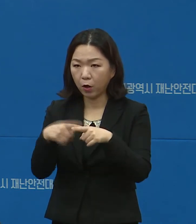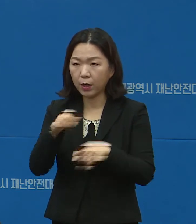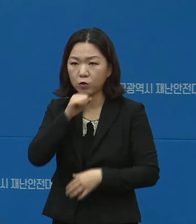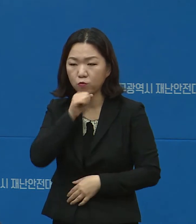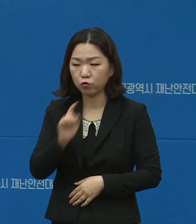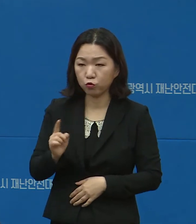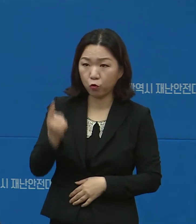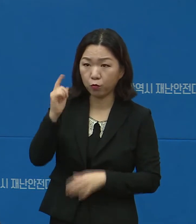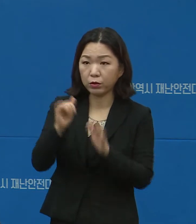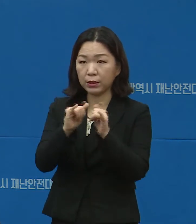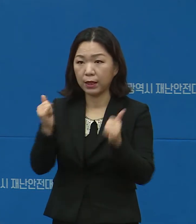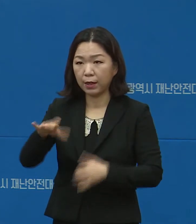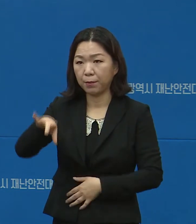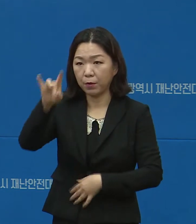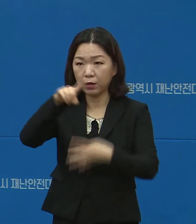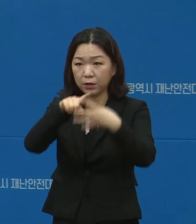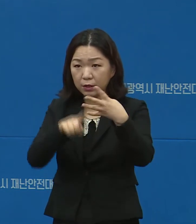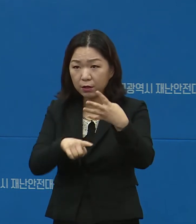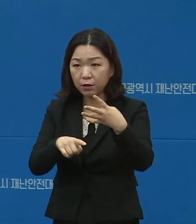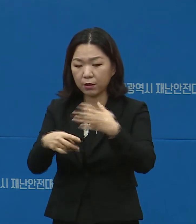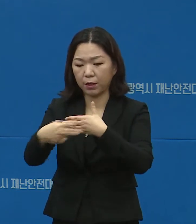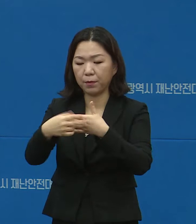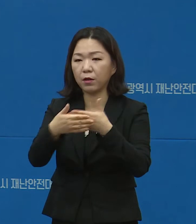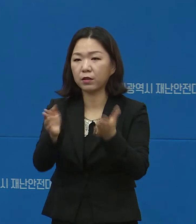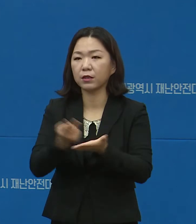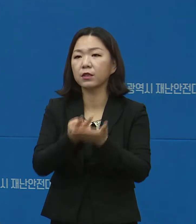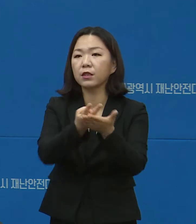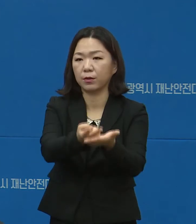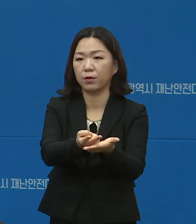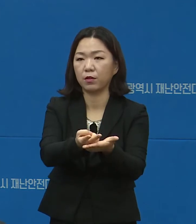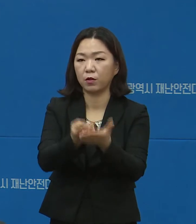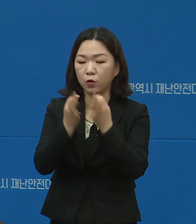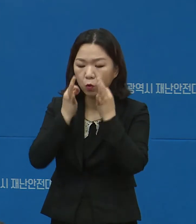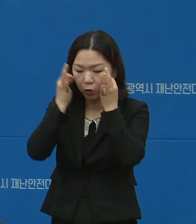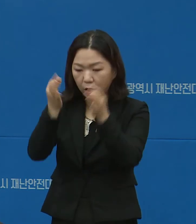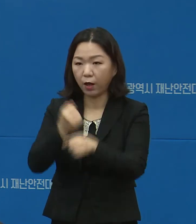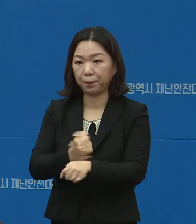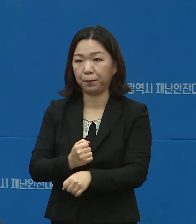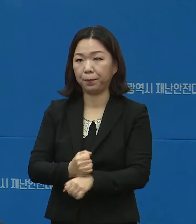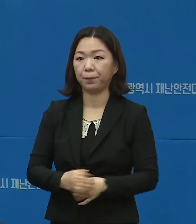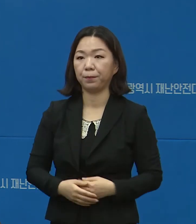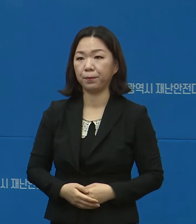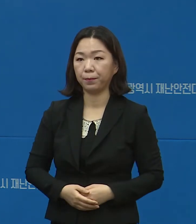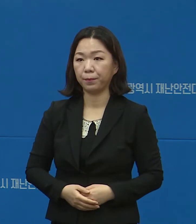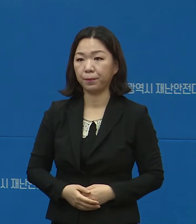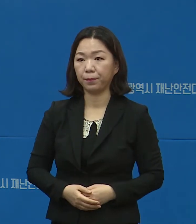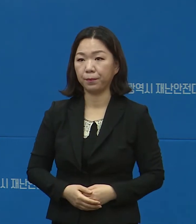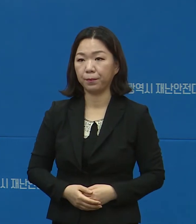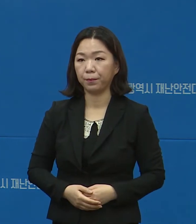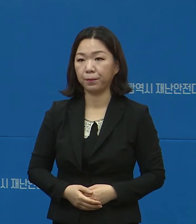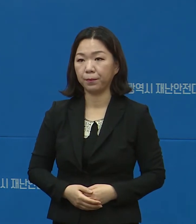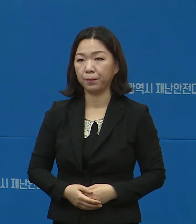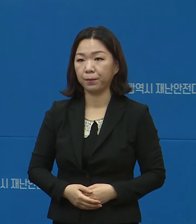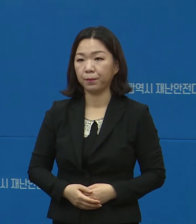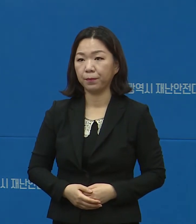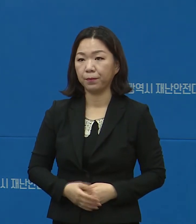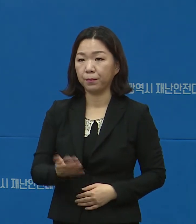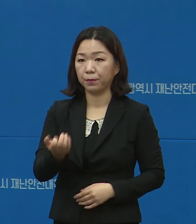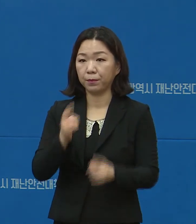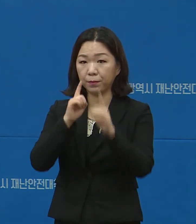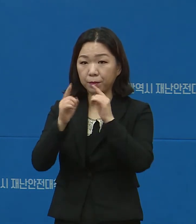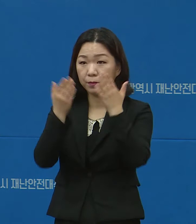열심히 병상을 배정하기 위해서 노력하겠습니다. 이상입니다. 예, 앞서